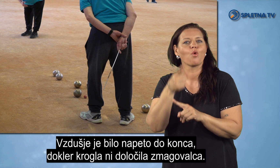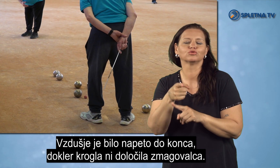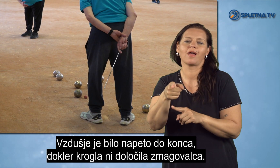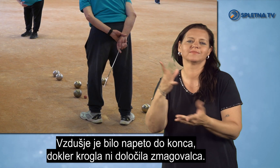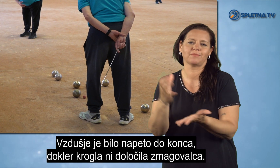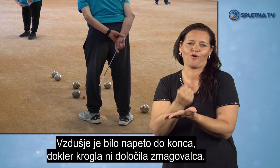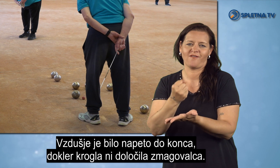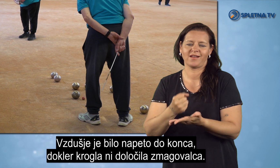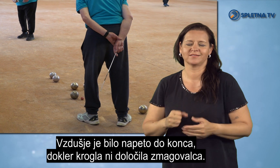zmagovalca.